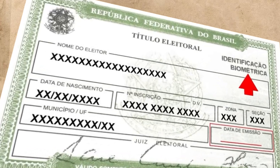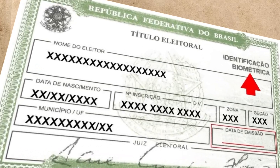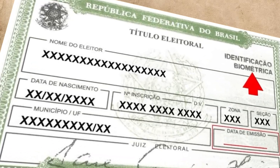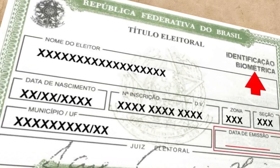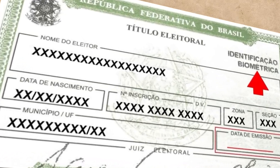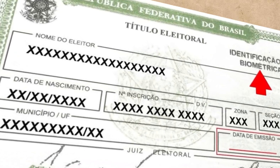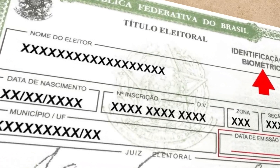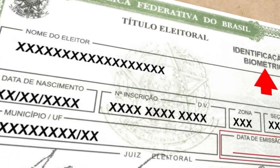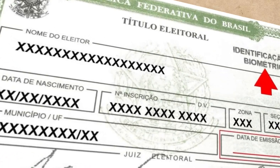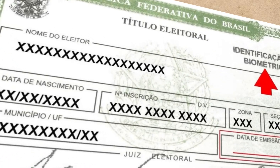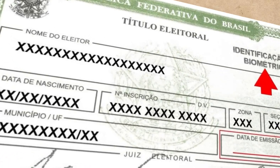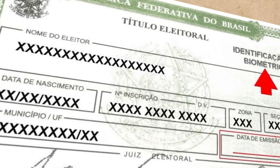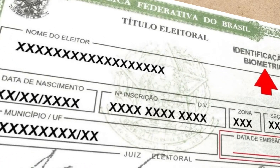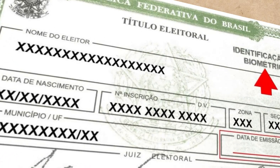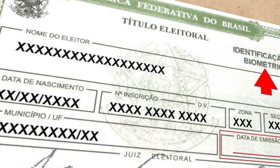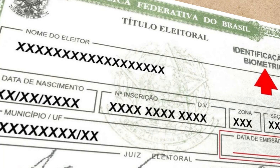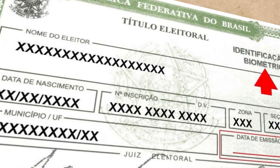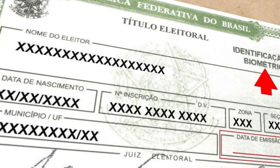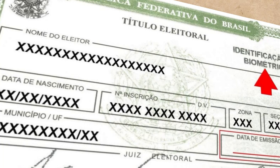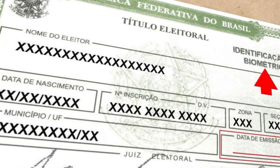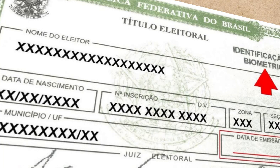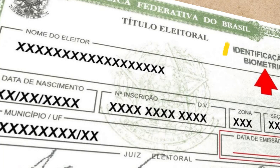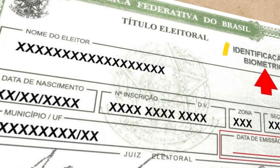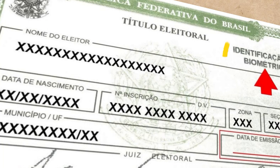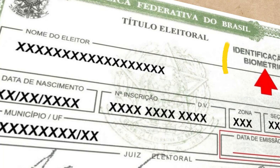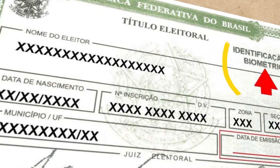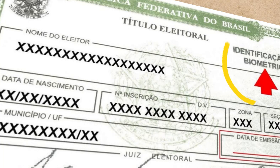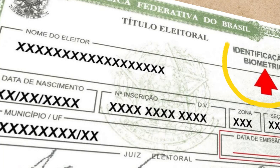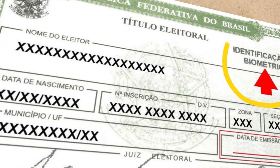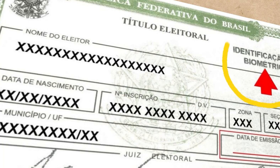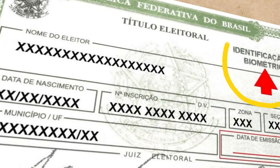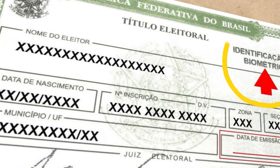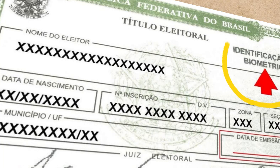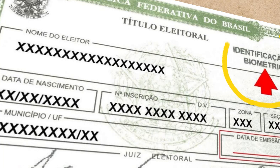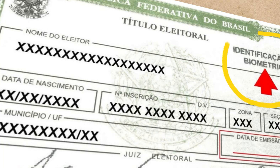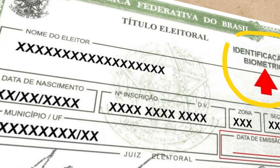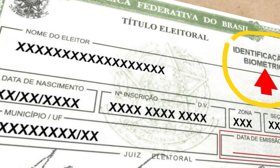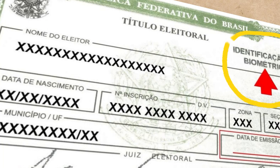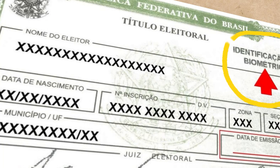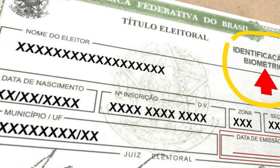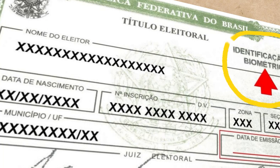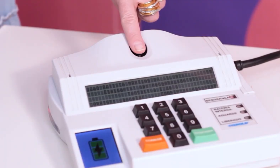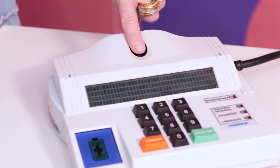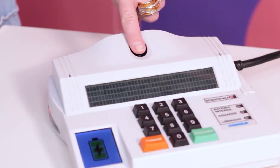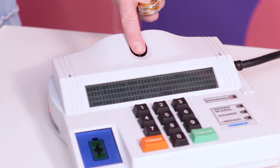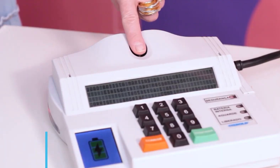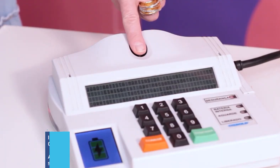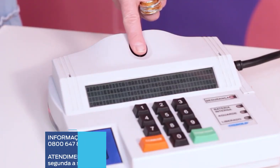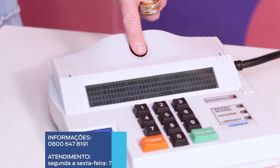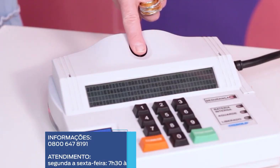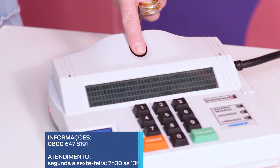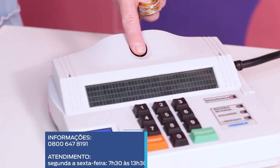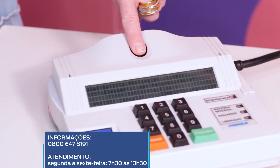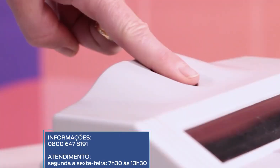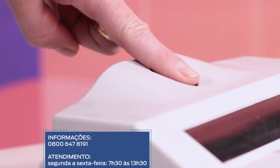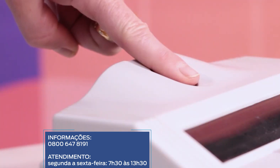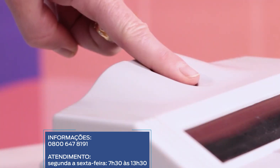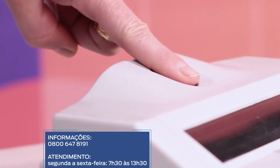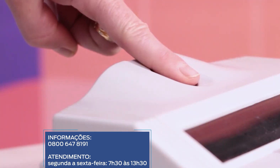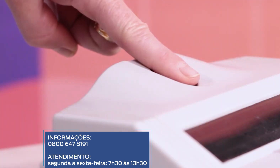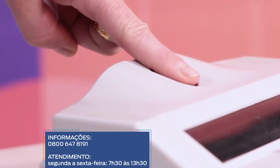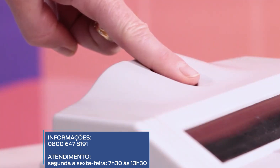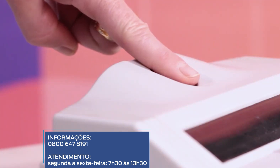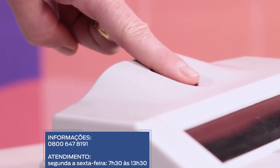superior direito do seu título de eleitor tá escrito identificação biométrica em caso de dúvida O telefone é o 0800